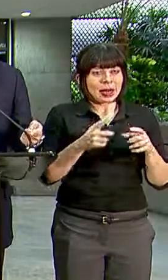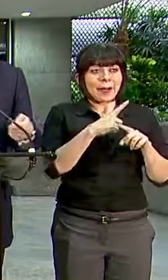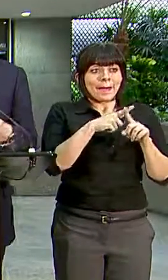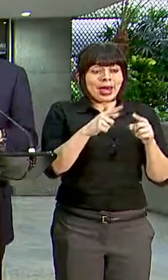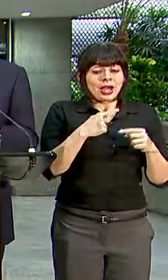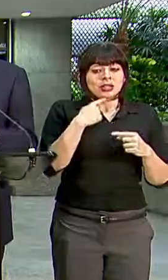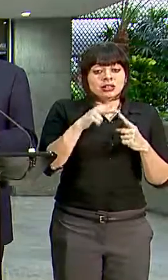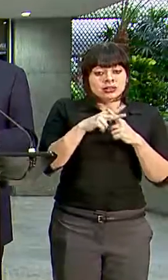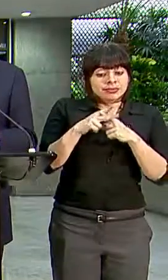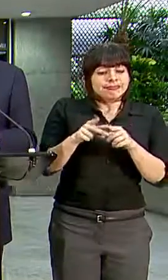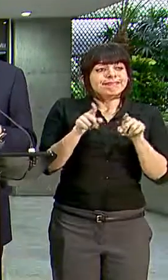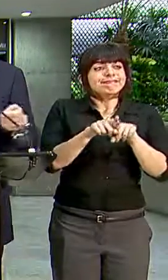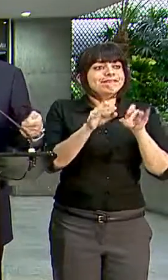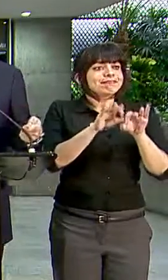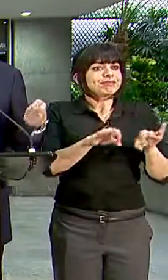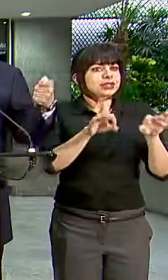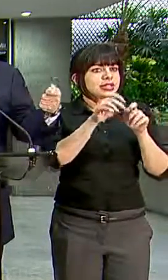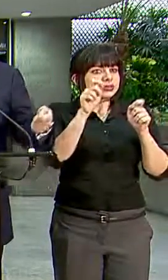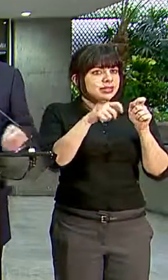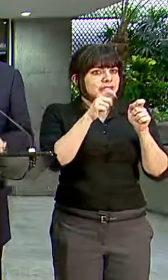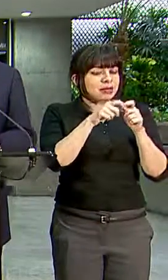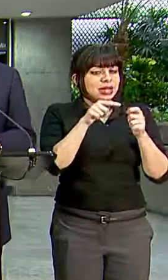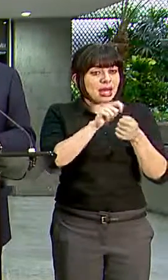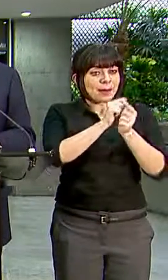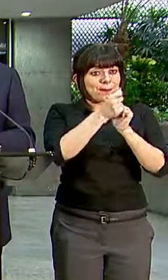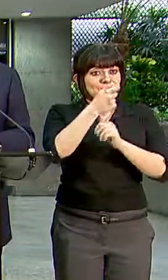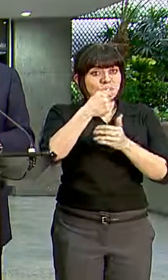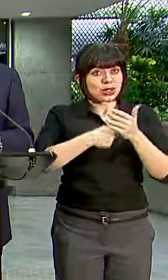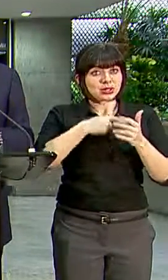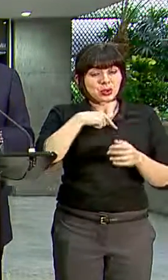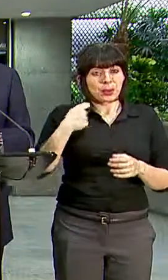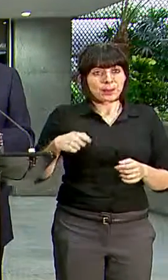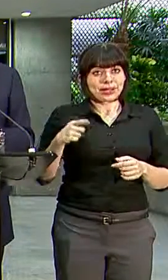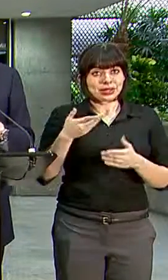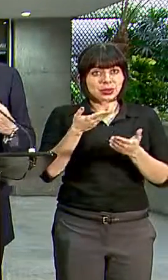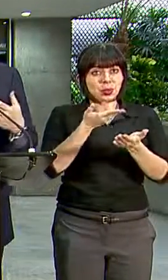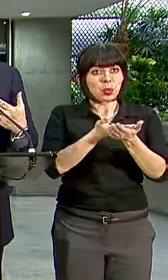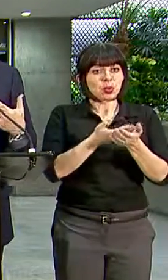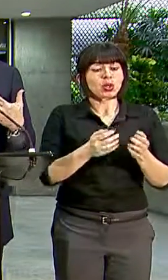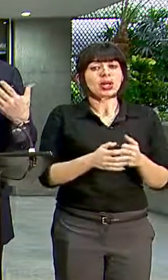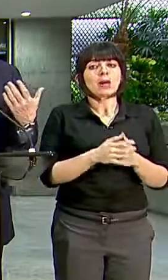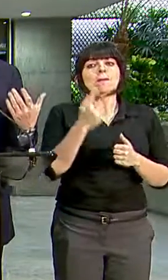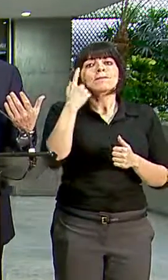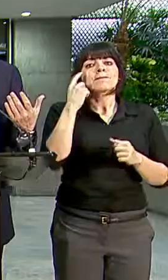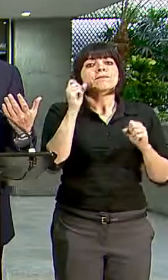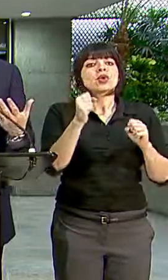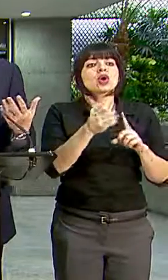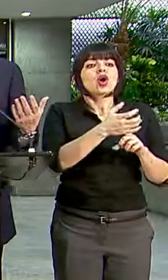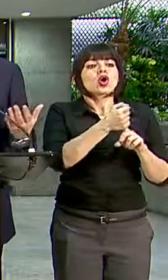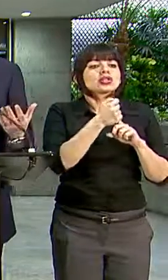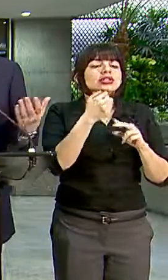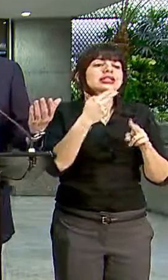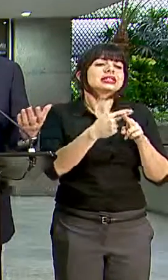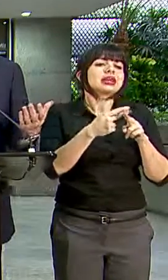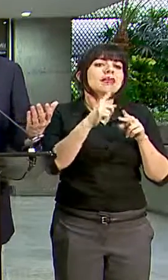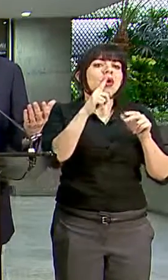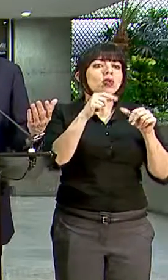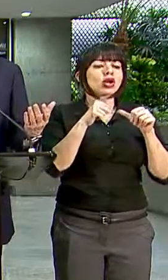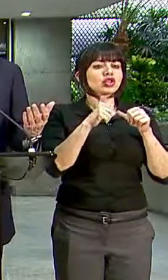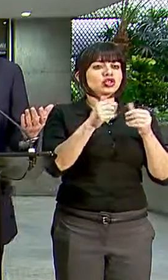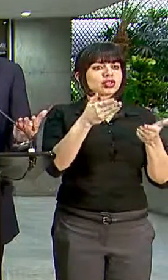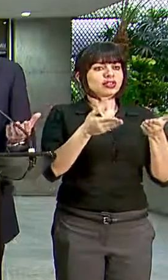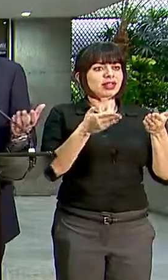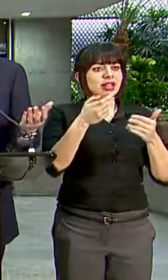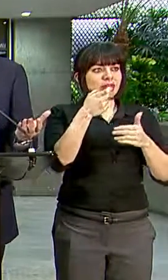dicho eso, también es importante precisamente esta reforma que el presidente Solís está presentando para conseguir lo que se llama una